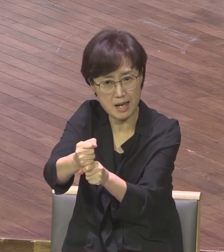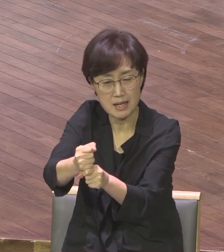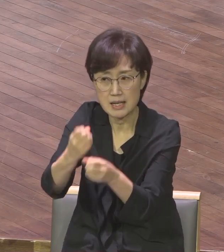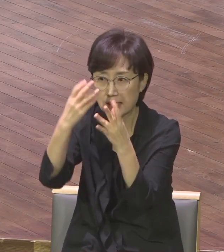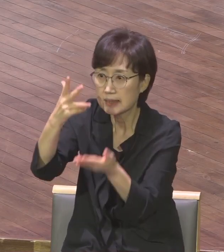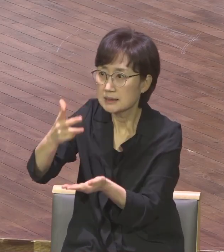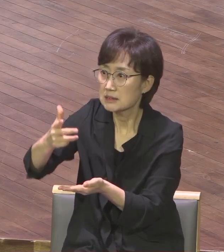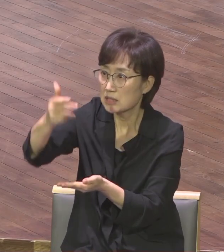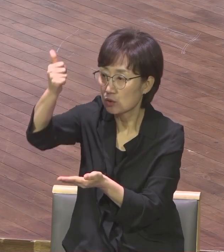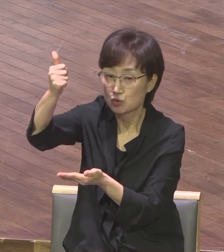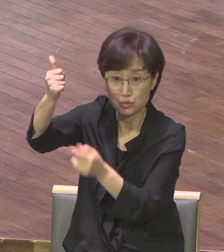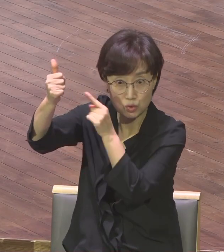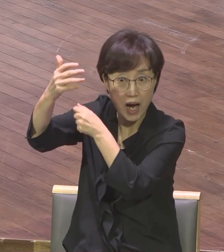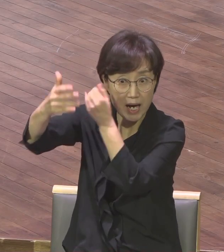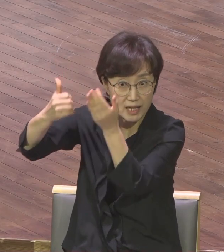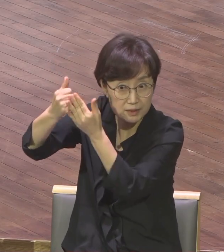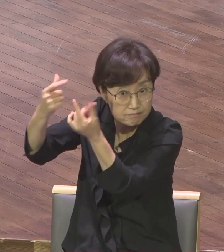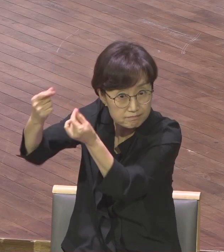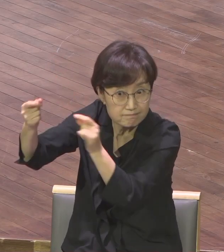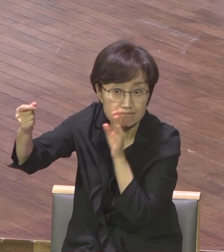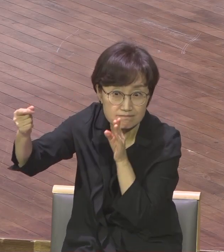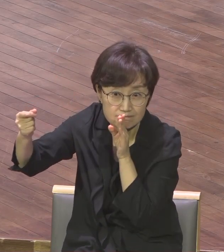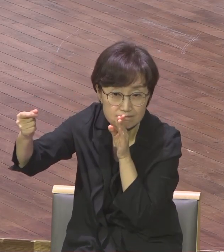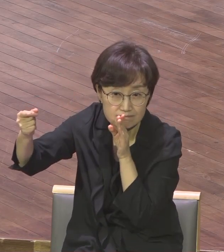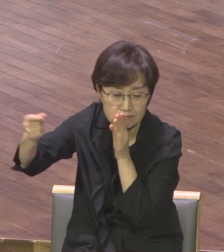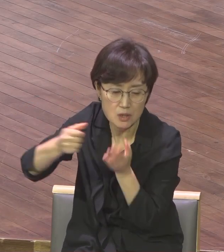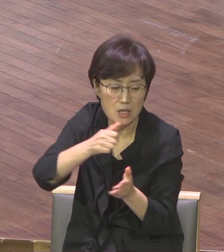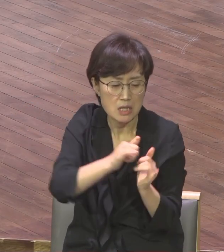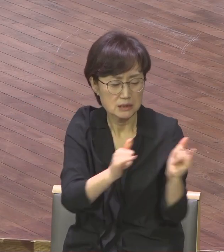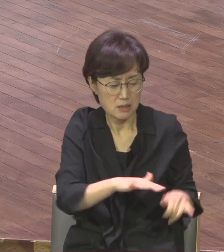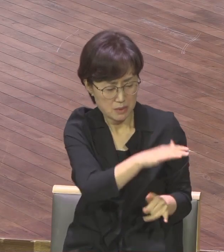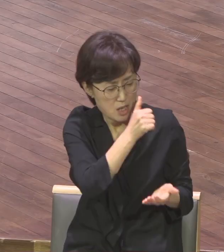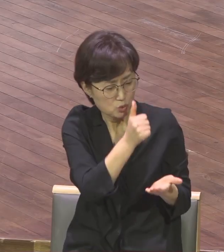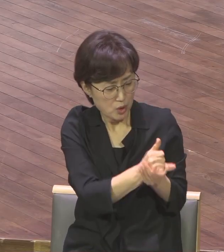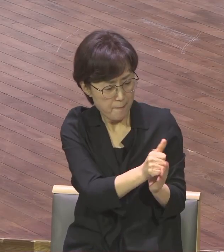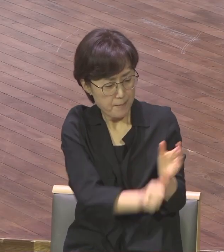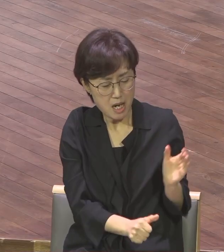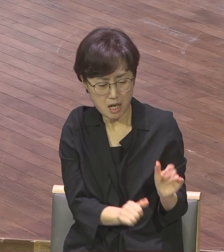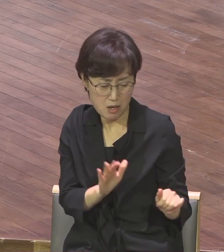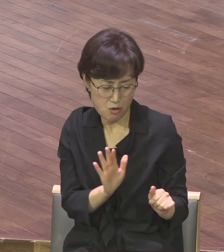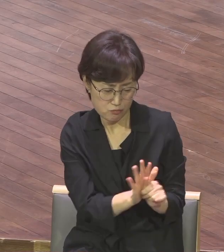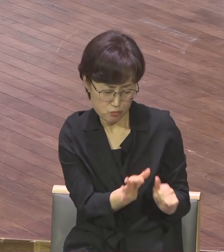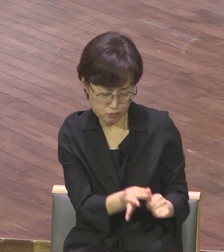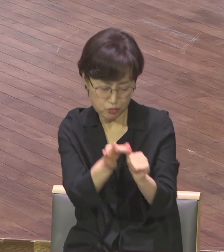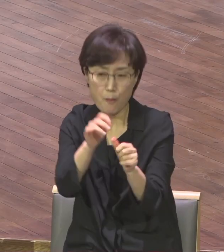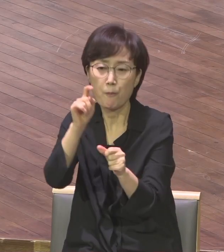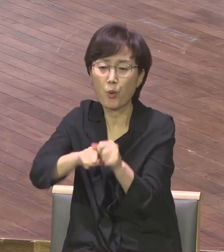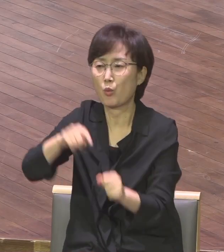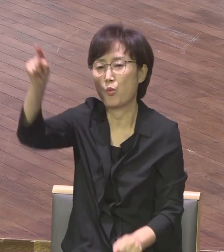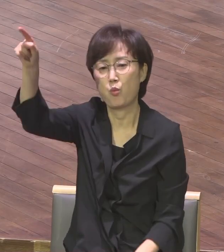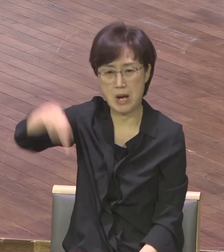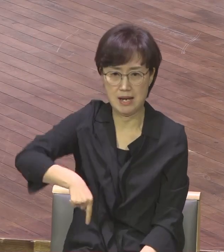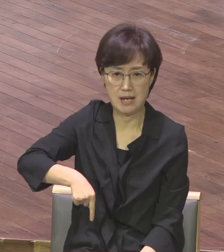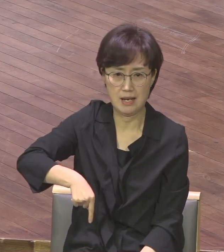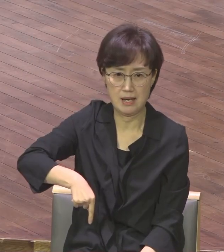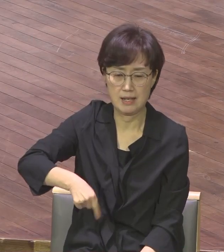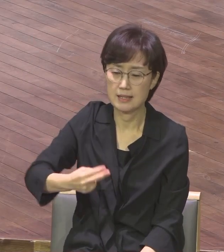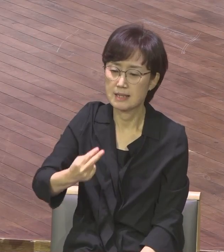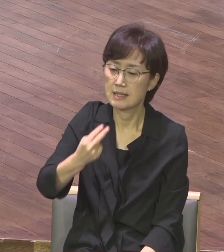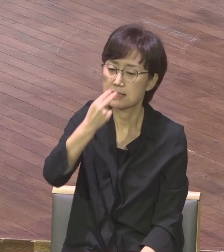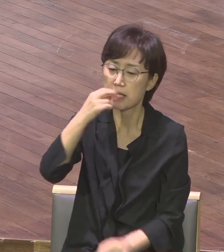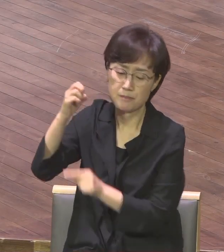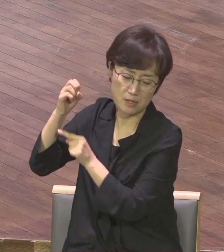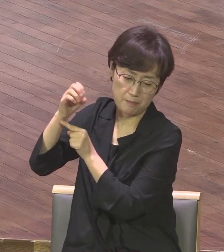창조주가 되시고 죄인된 모든 인류를 구원하기 위하여 이 땅에 오신